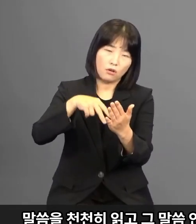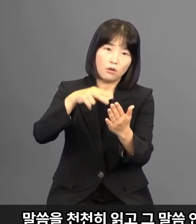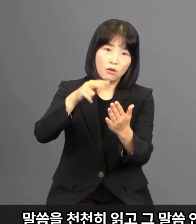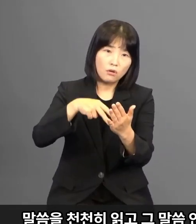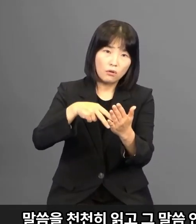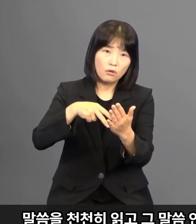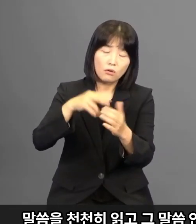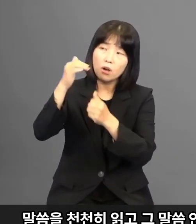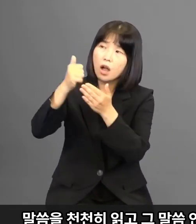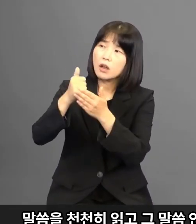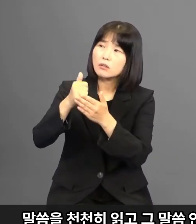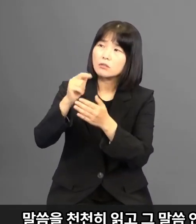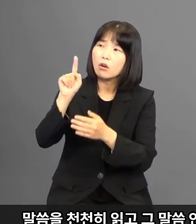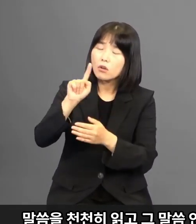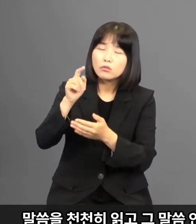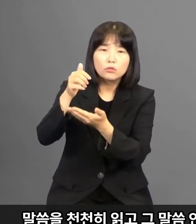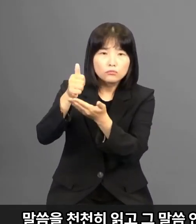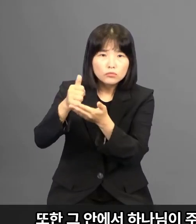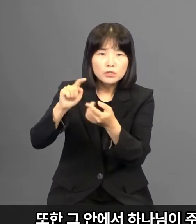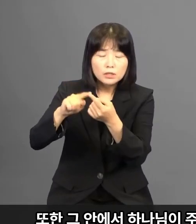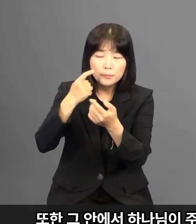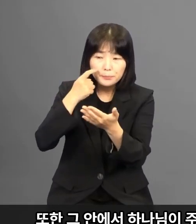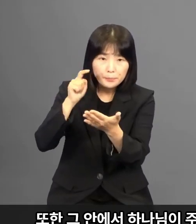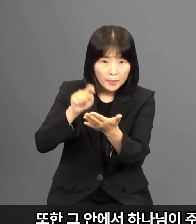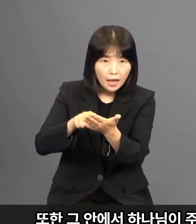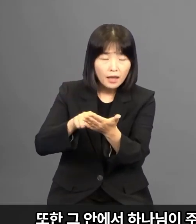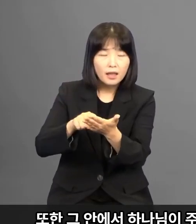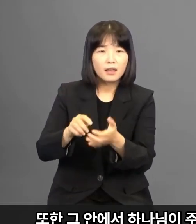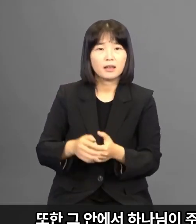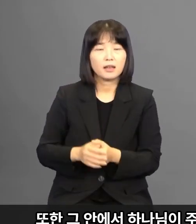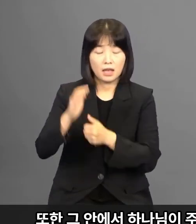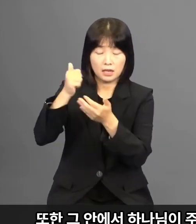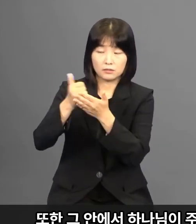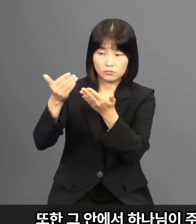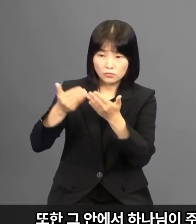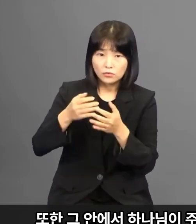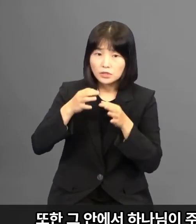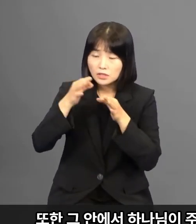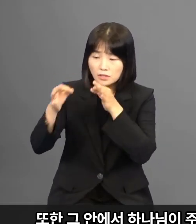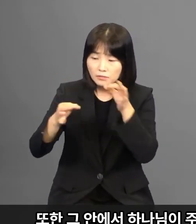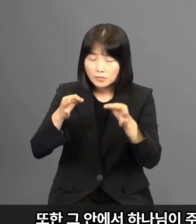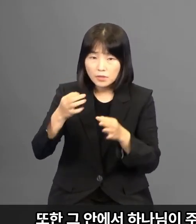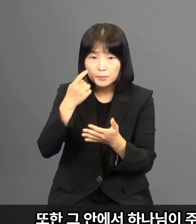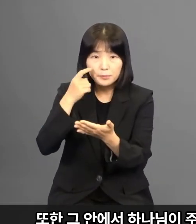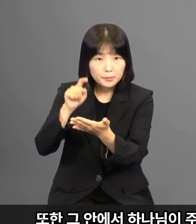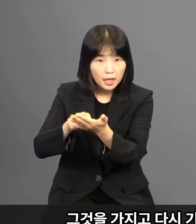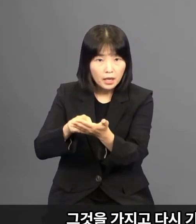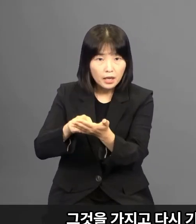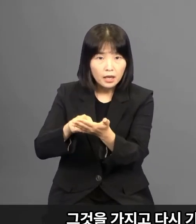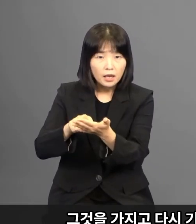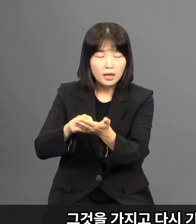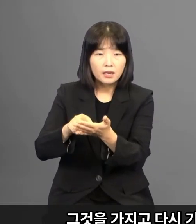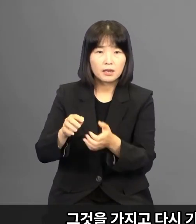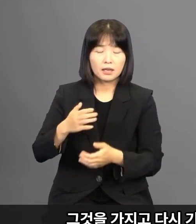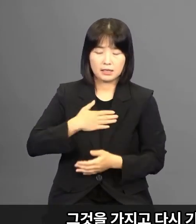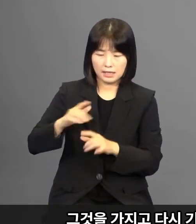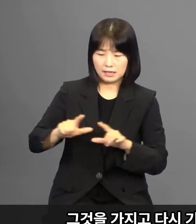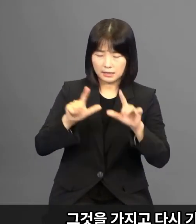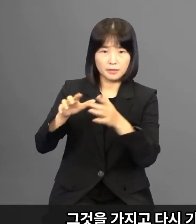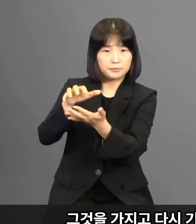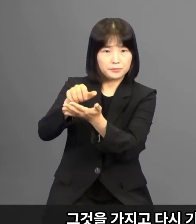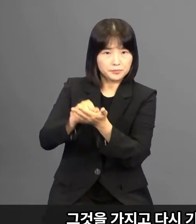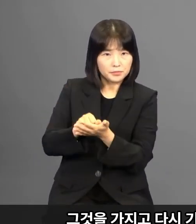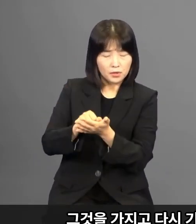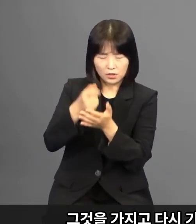하나님이 어떤 분이신지를 찾아내고 또한 그 안에서 하나님이 주신 음성을 발견하고 나에게 적용을 하고 그것을 가지고 다시 기도하는